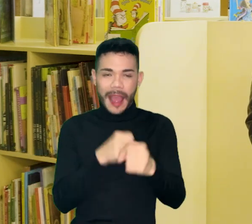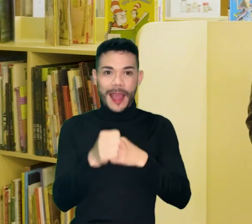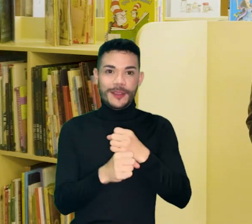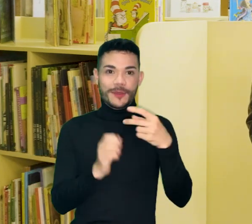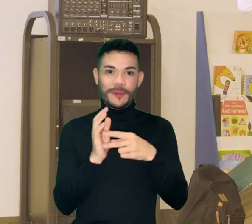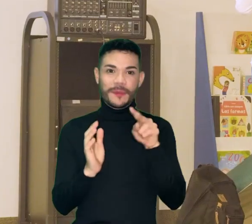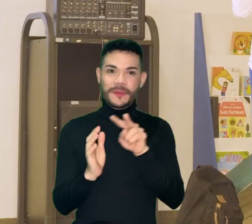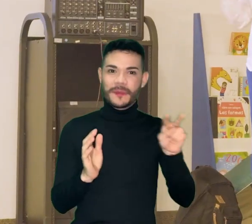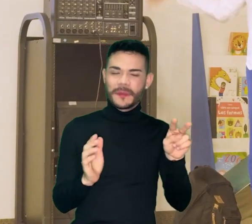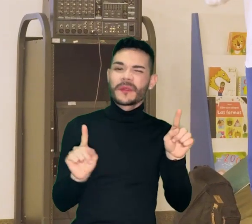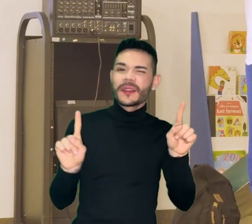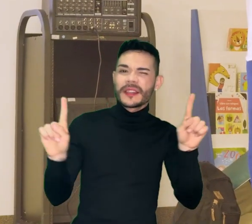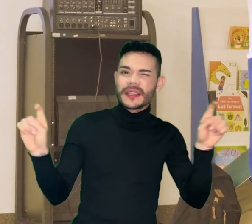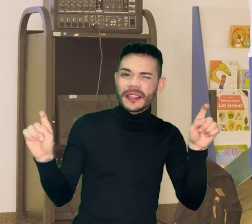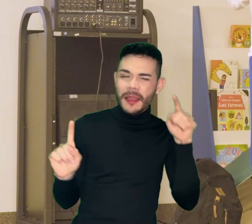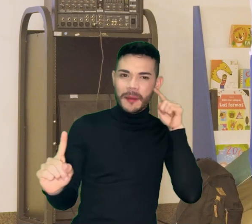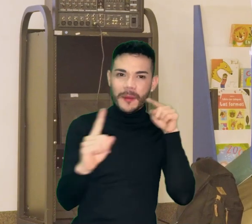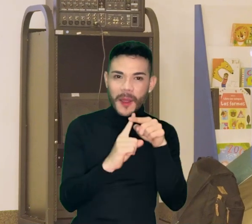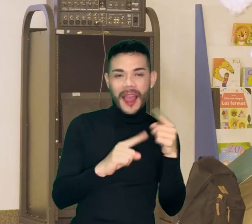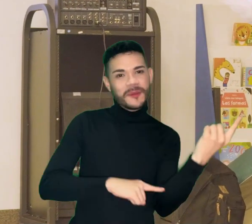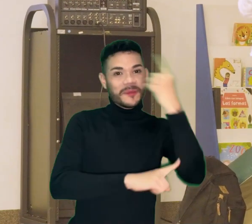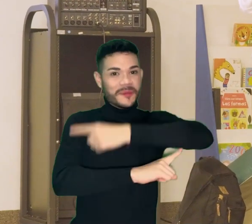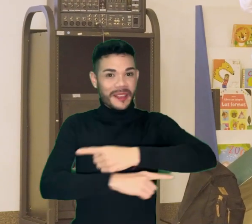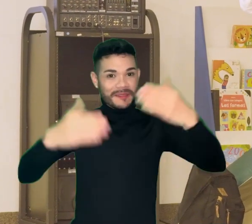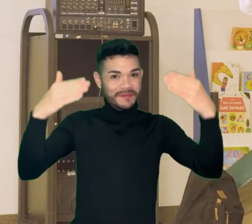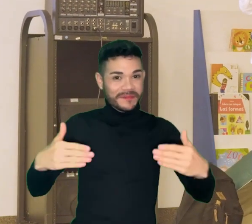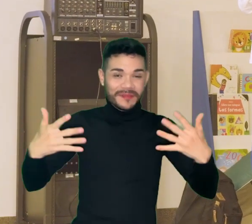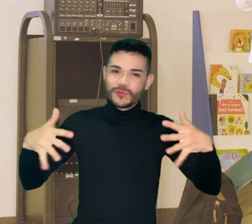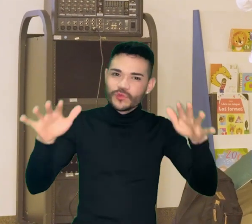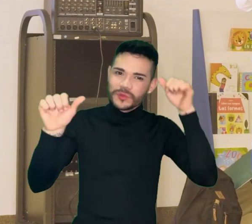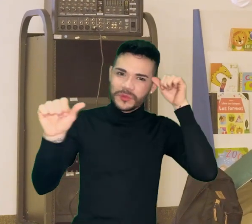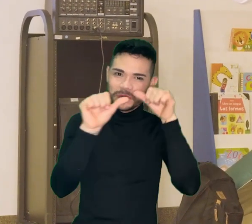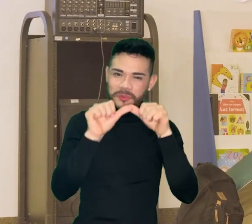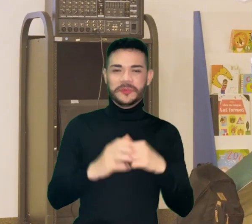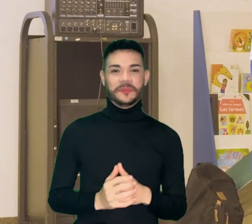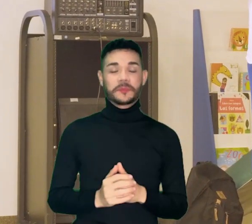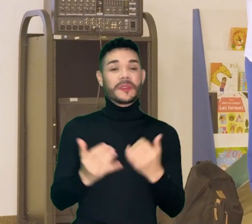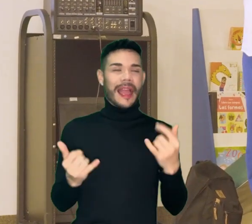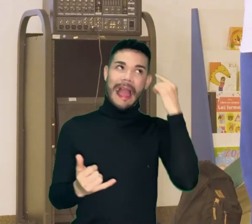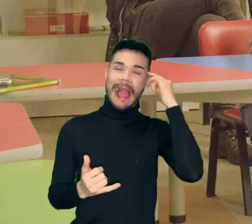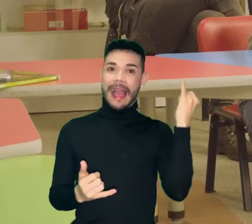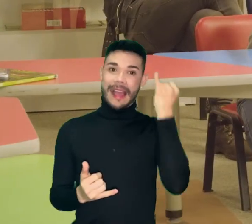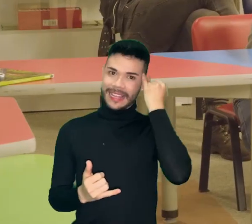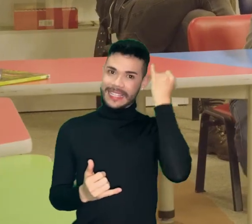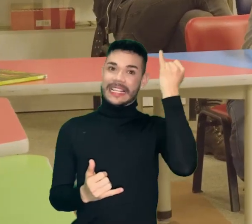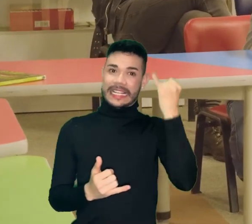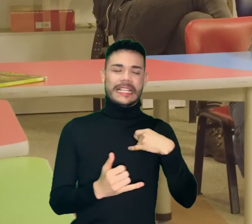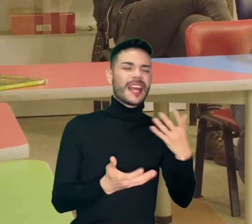Discapacidad. Y hemos tomado la iniciativa del Cuentacuentos en Lengua de Señas que ofrecemos para los niños sordos y para los